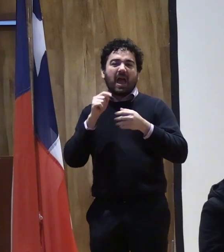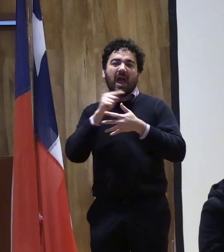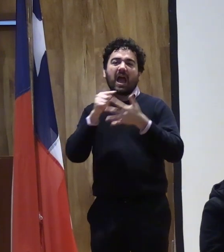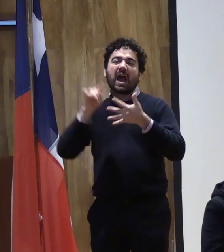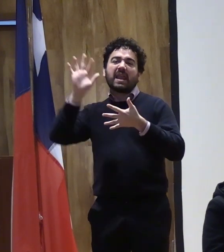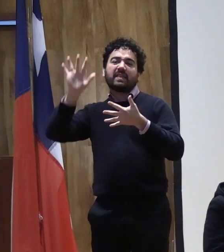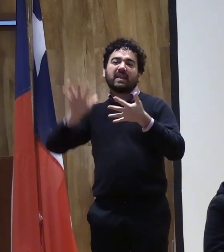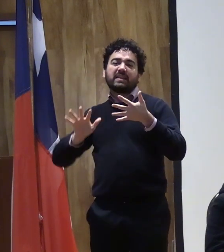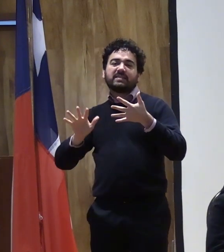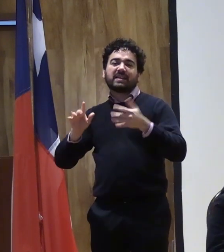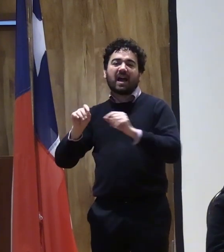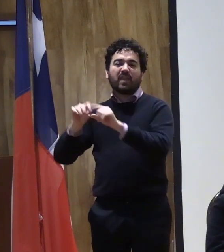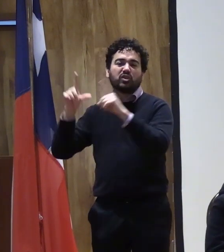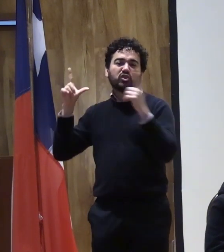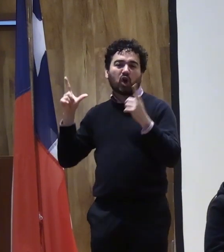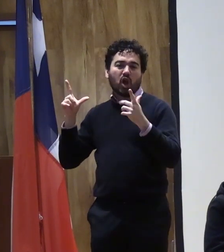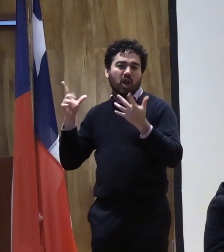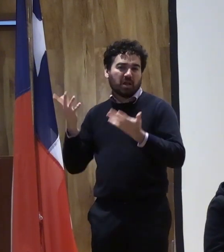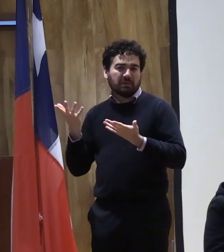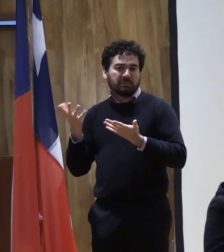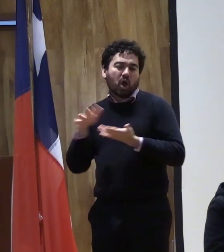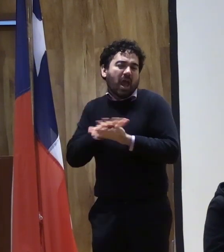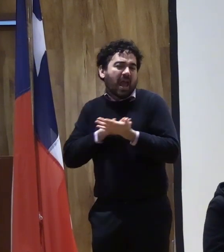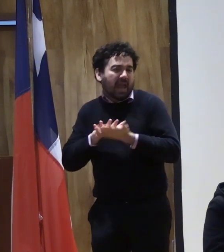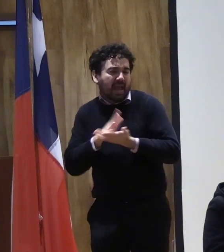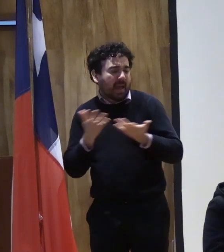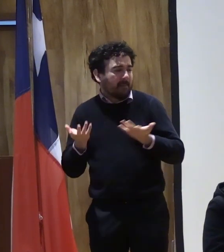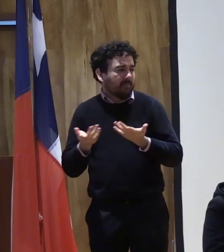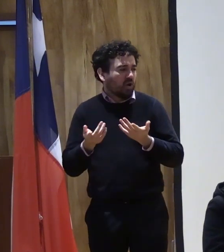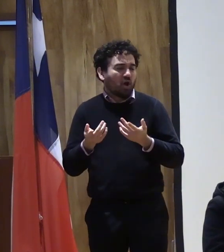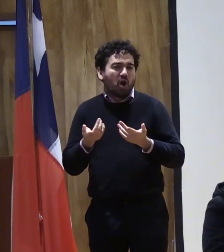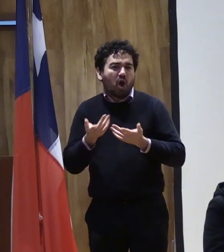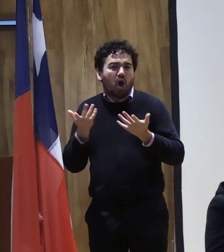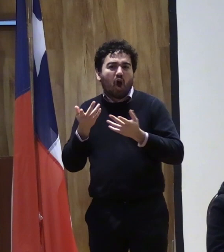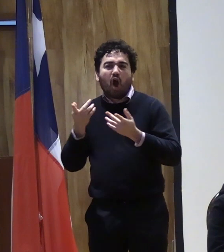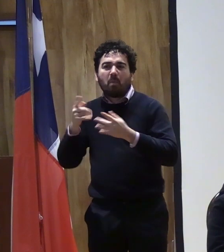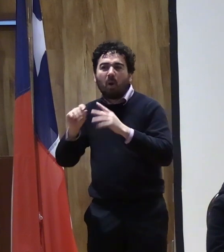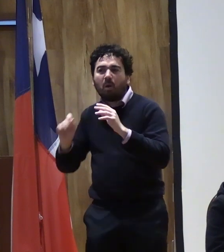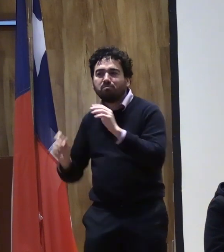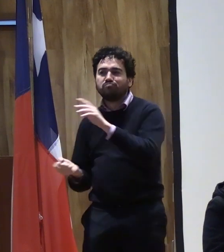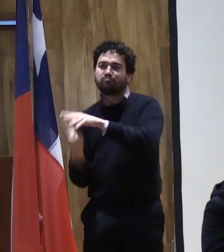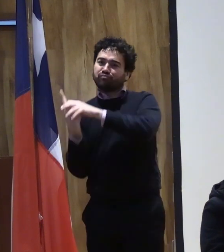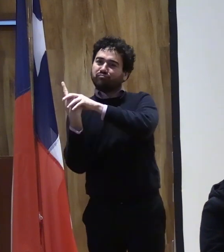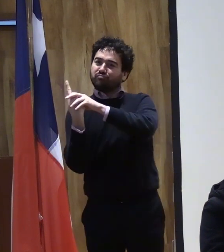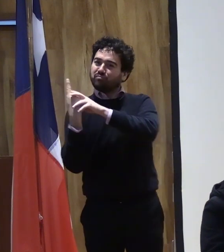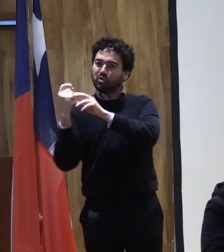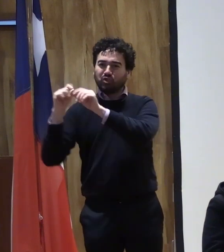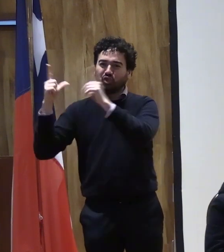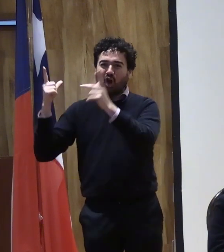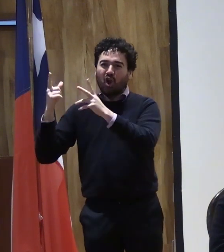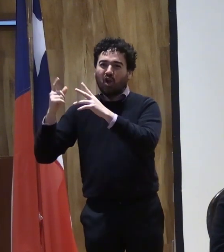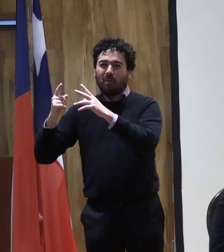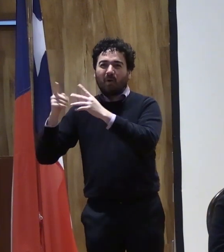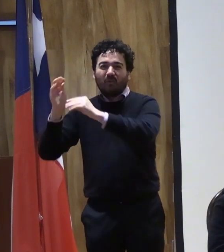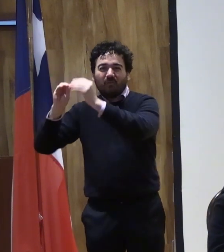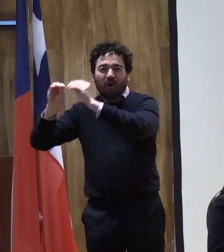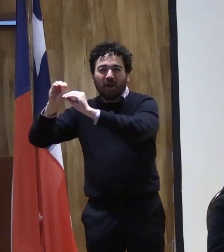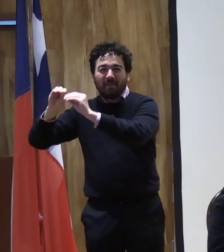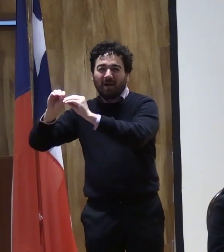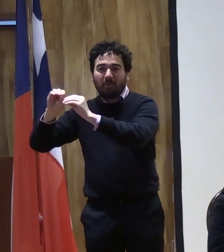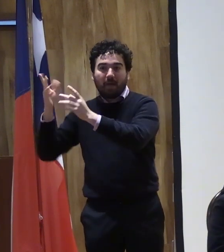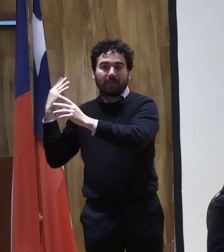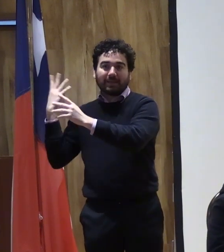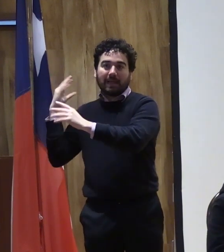ejemplo, la primera quizás es, ¿cómo se formó el Sol? ¿Cómo desde el punto de vista astronómico nosotros